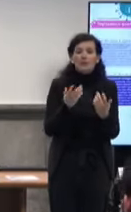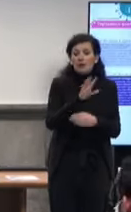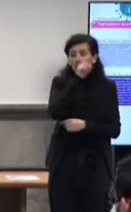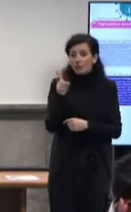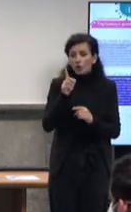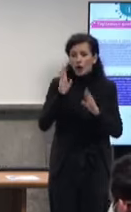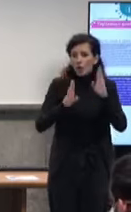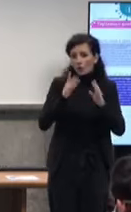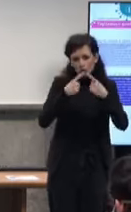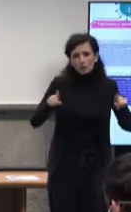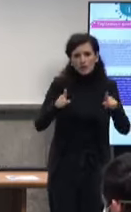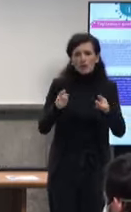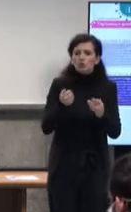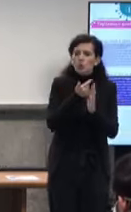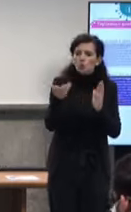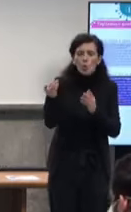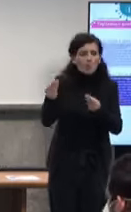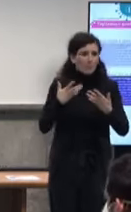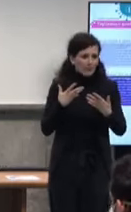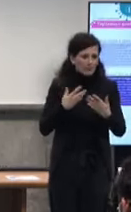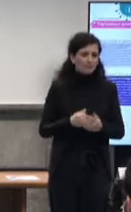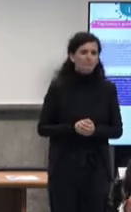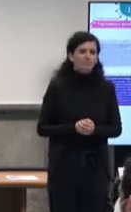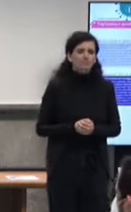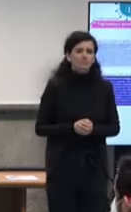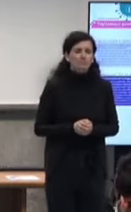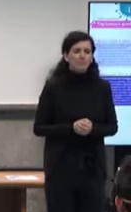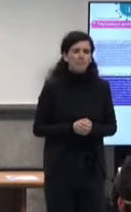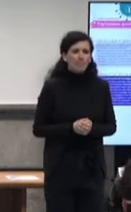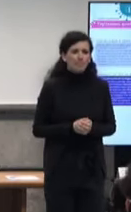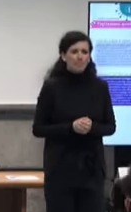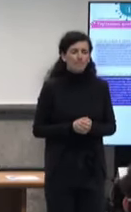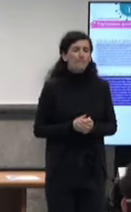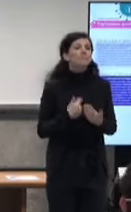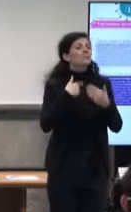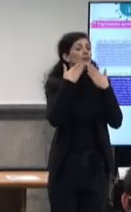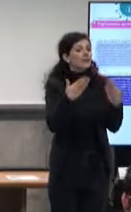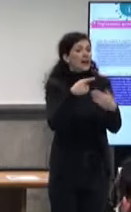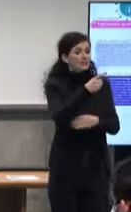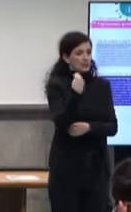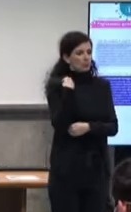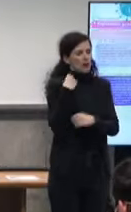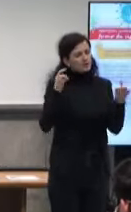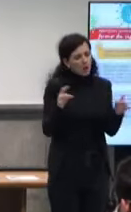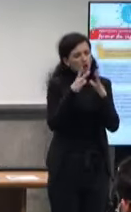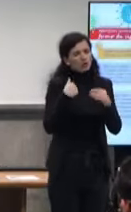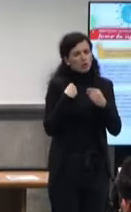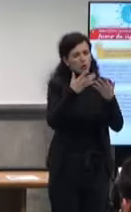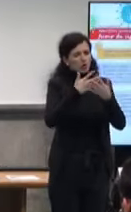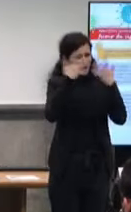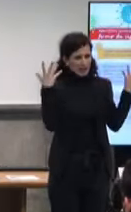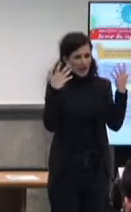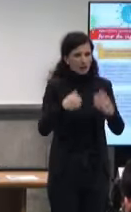grazie la ringrazio della domanda perché mi consente evidentemente di chiarire alcuni aspetti allora